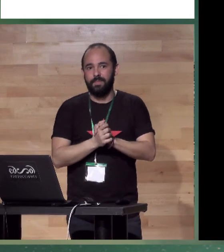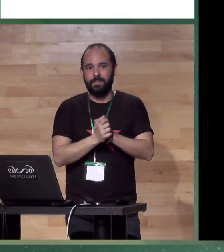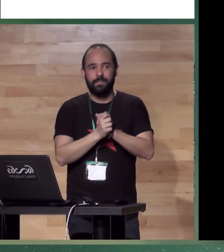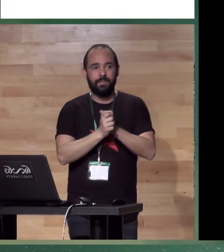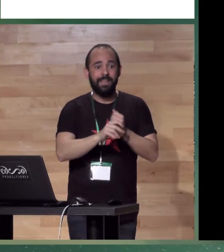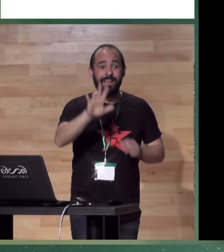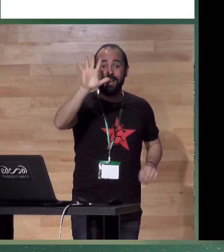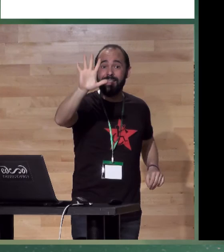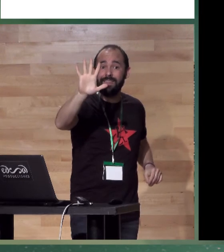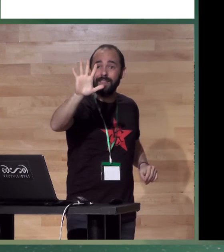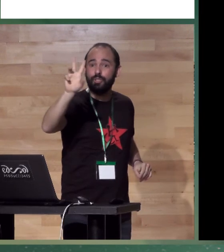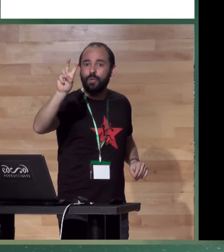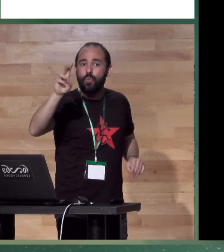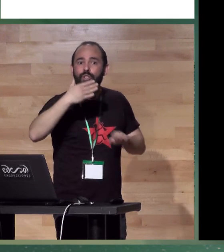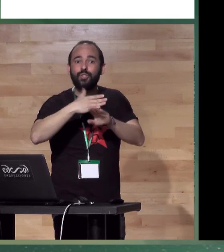1 minuto 55 segundos.